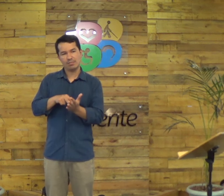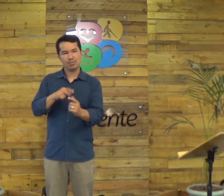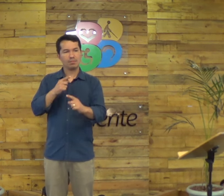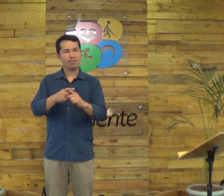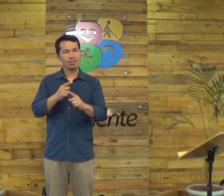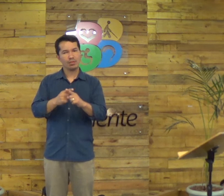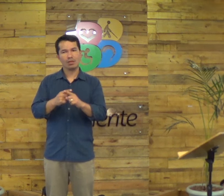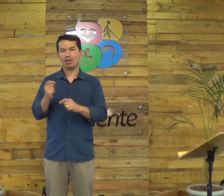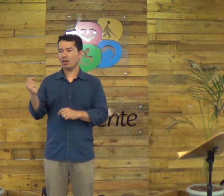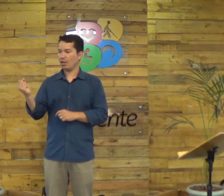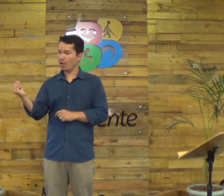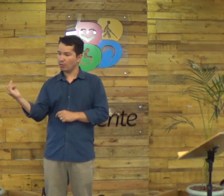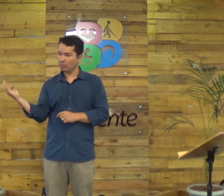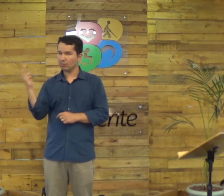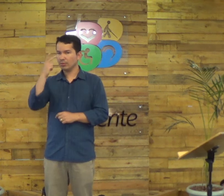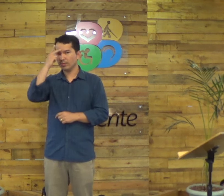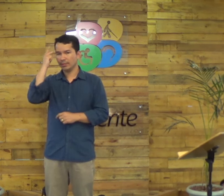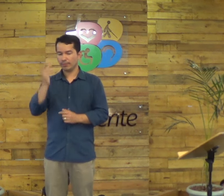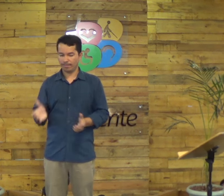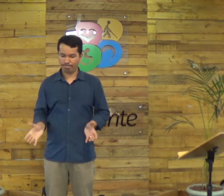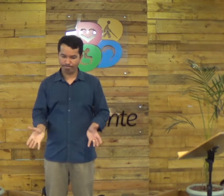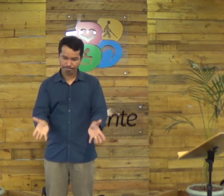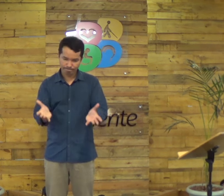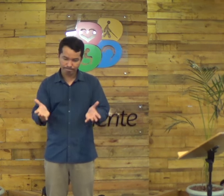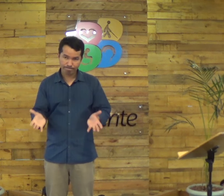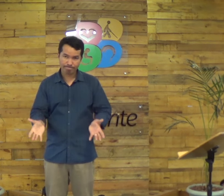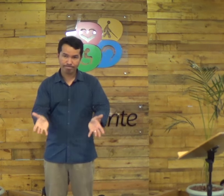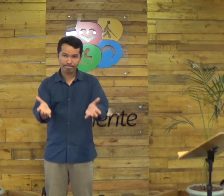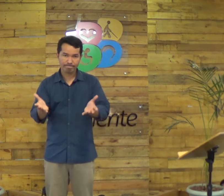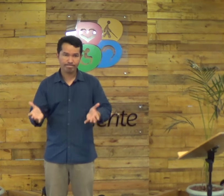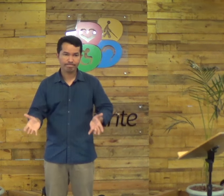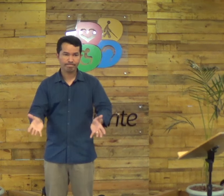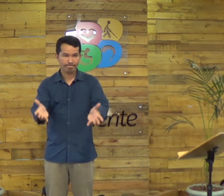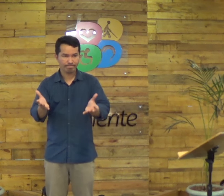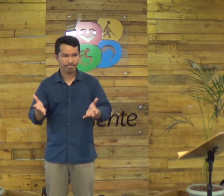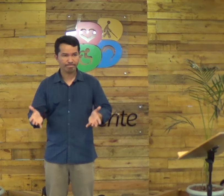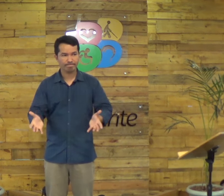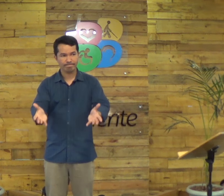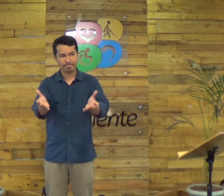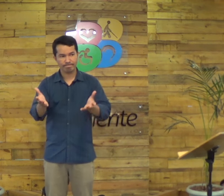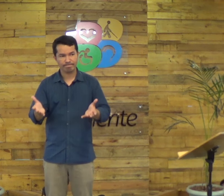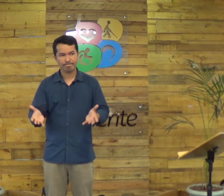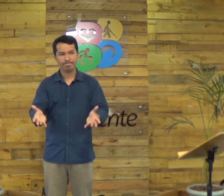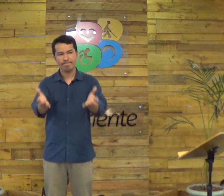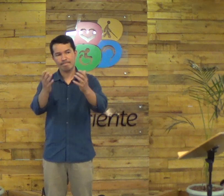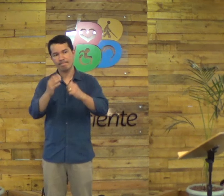Mas, eu permaneci firme, porque, pessoas me encorajaram, sabe?